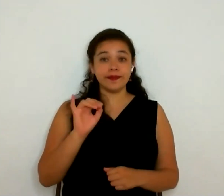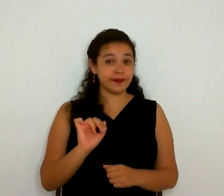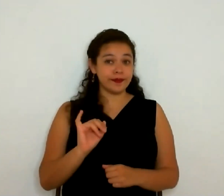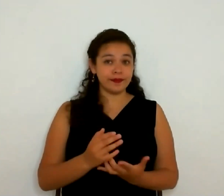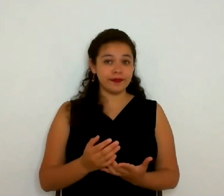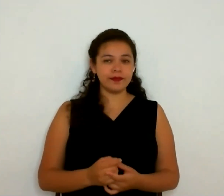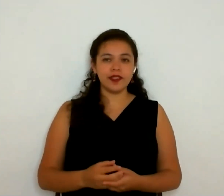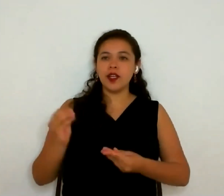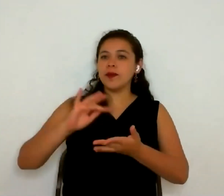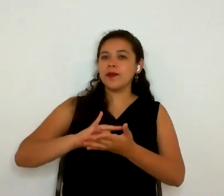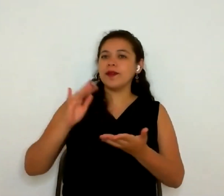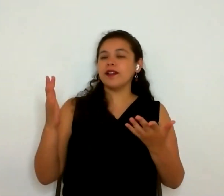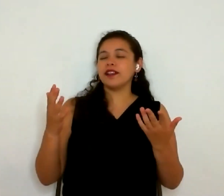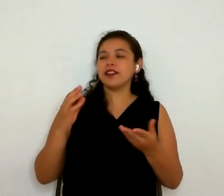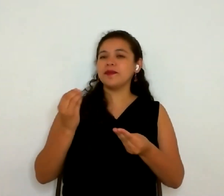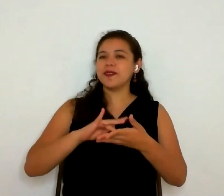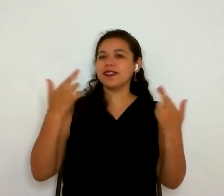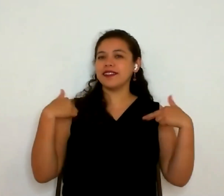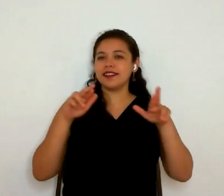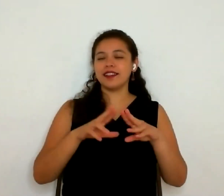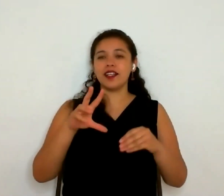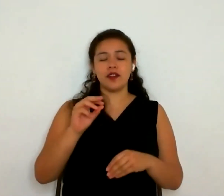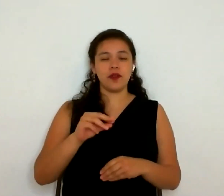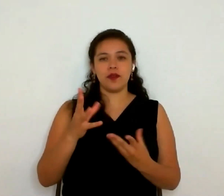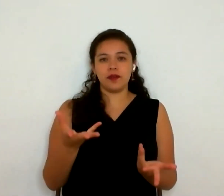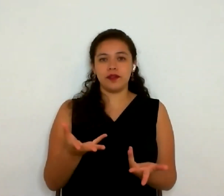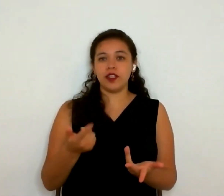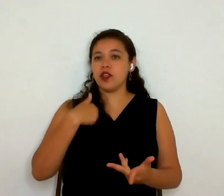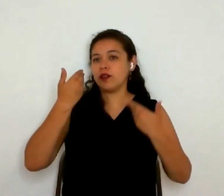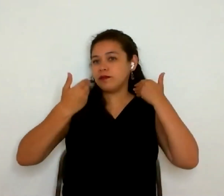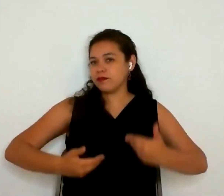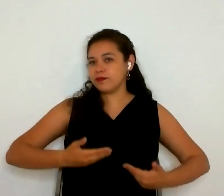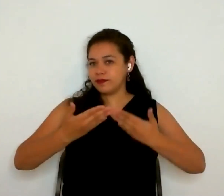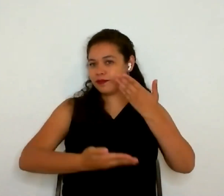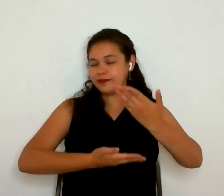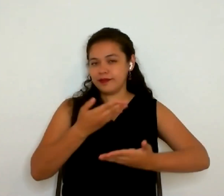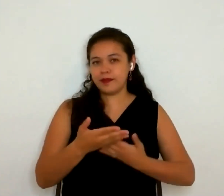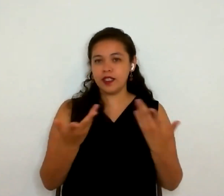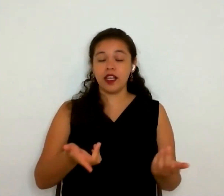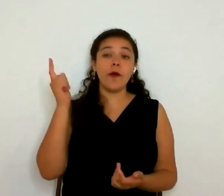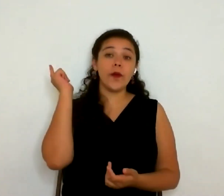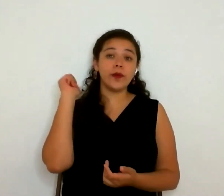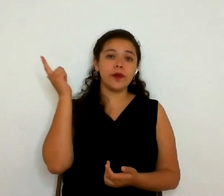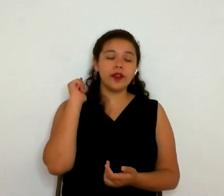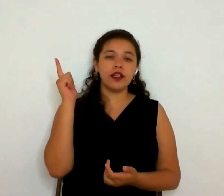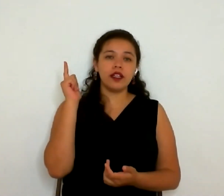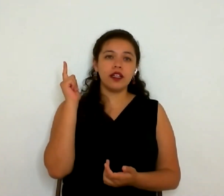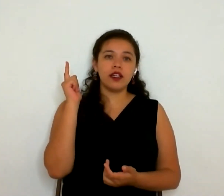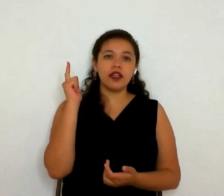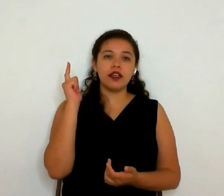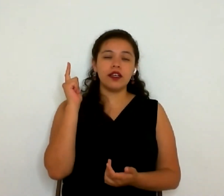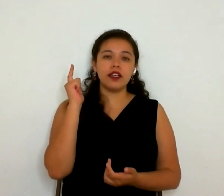muchas veces no mis amores pues yo queda a sus órdenes y ojalá y puedan traer situaciones